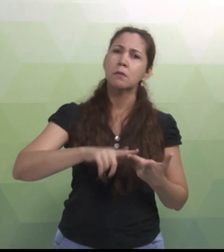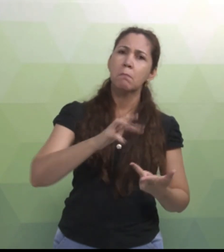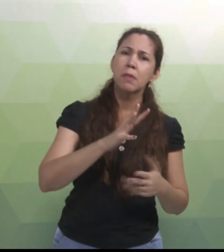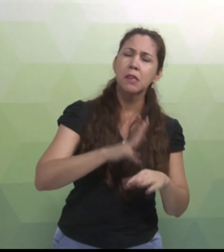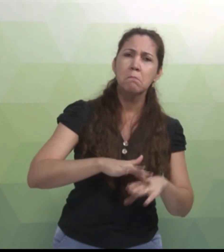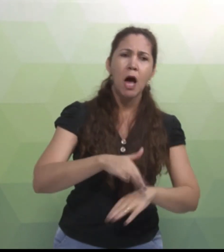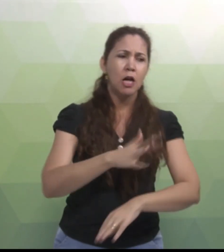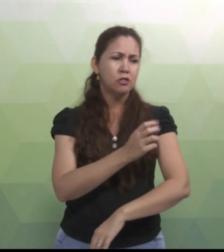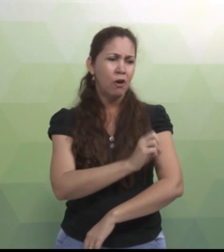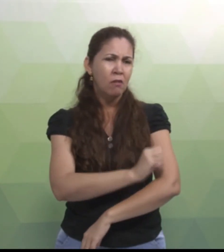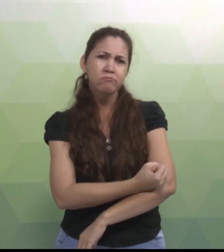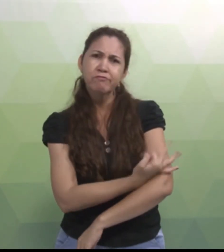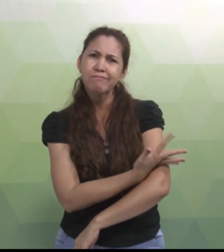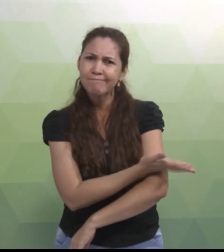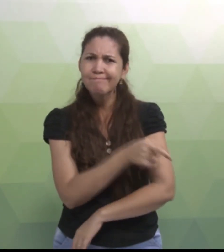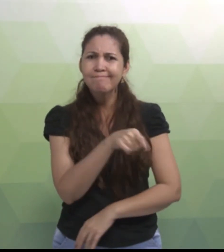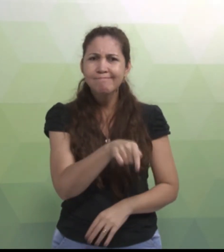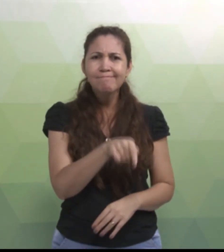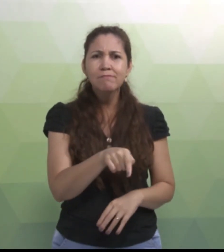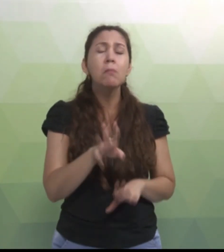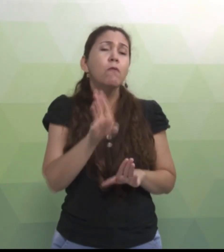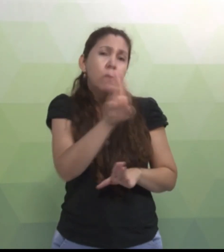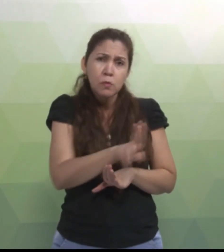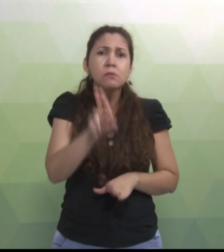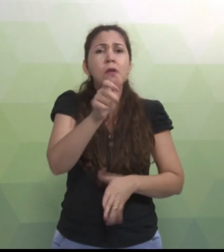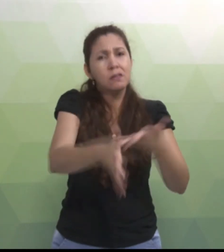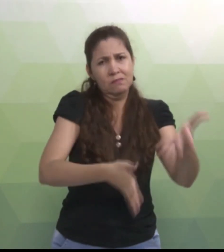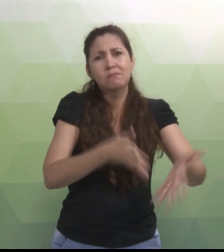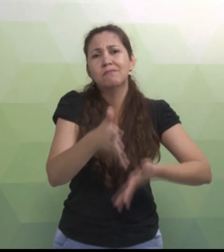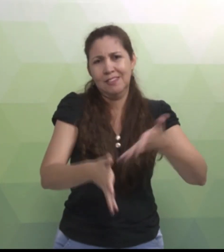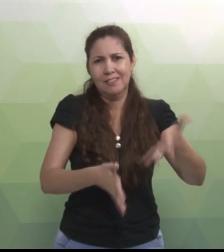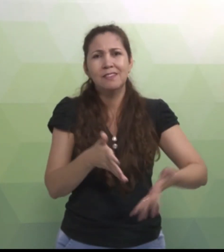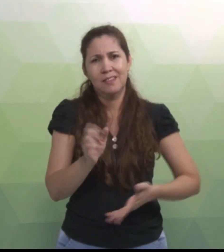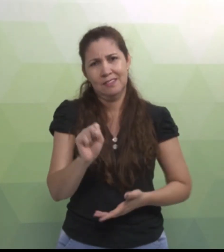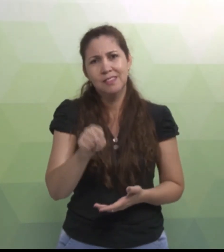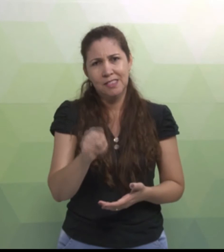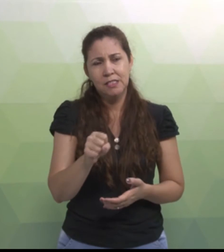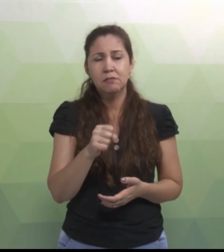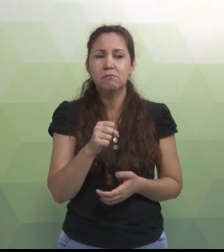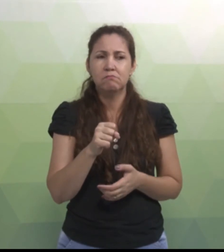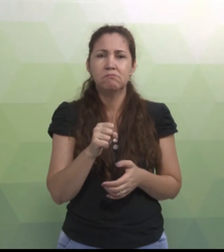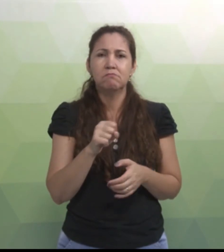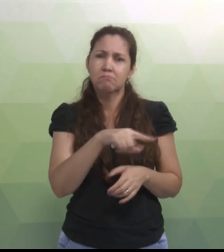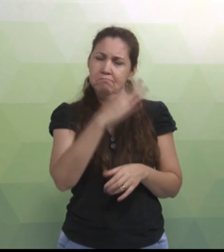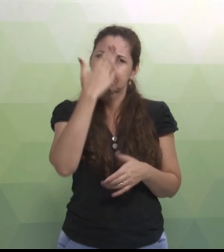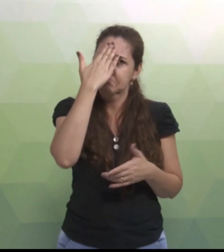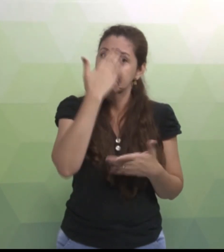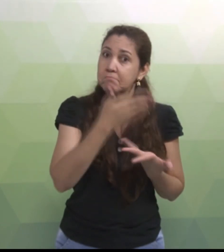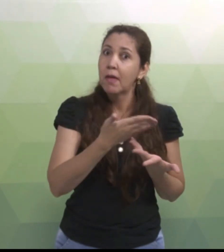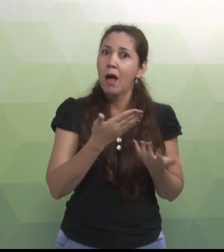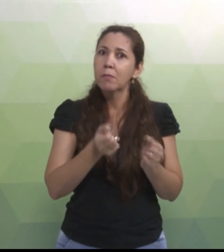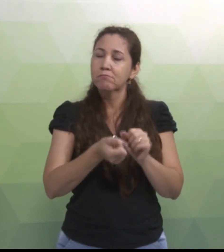séries iniciais. Vai utilizar Libras. É necessário que haja fluência nessa